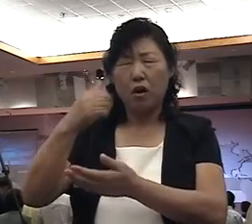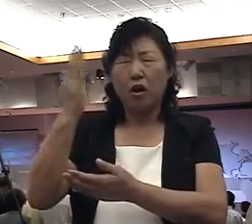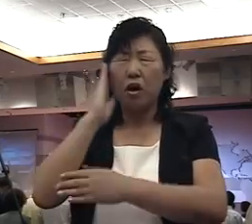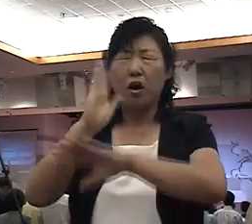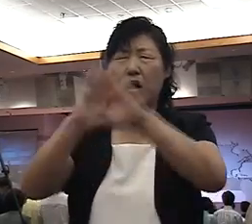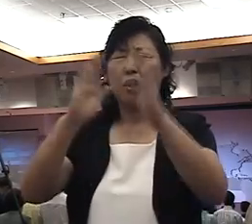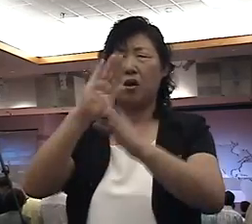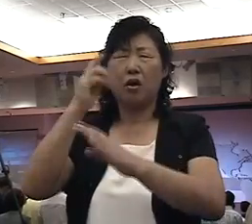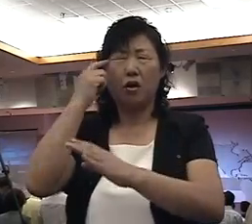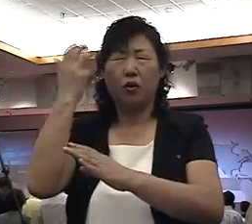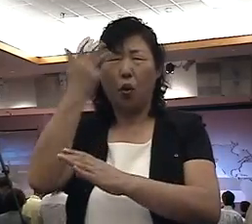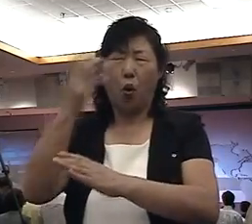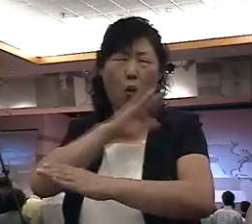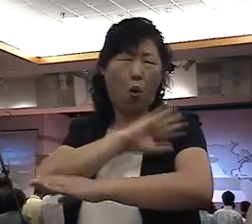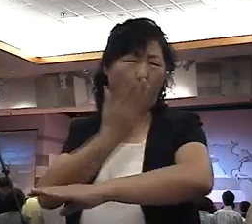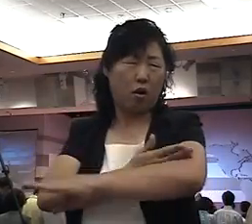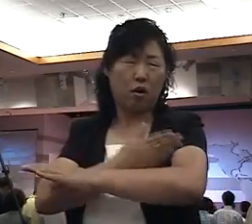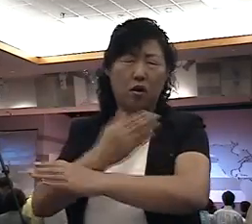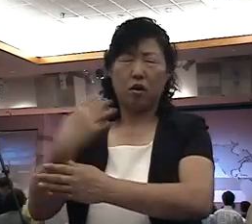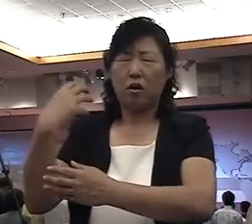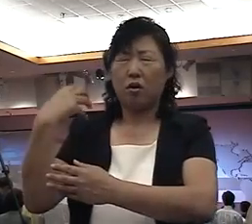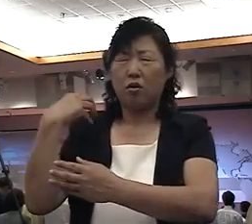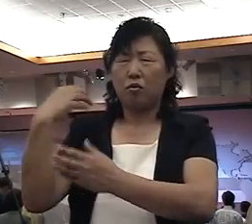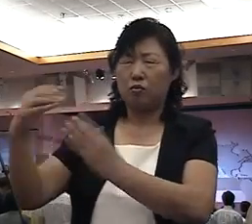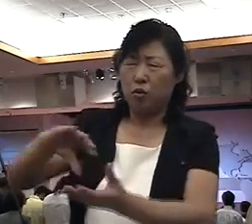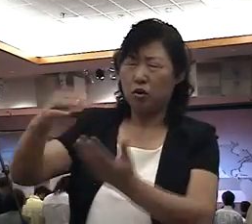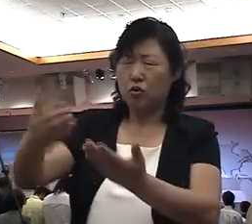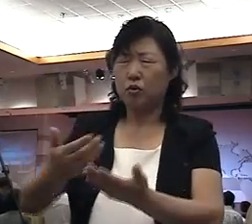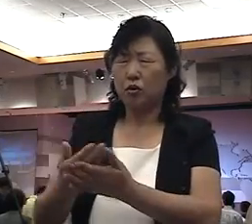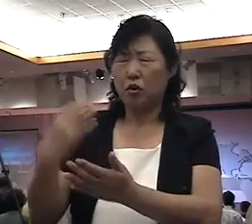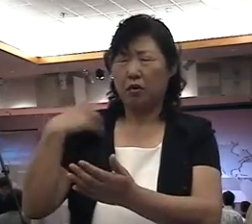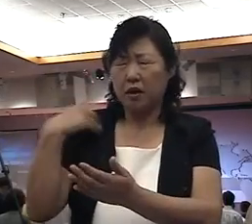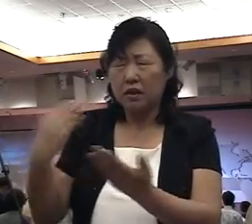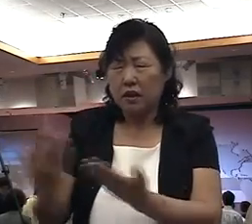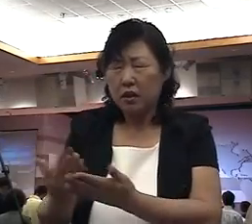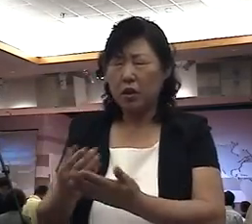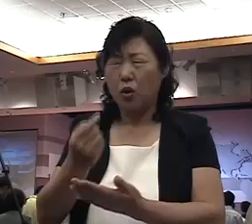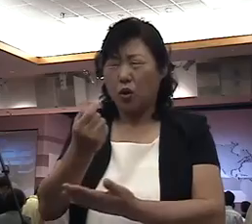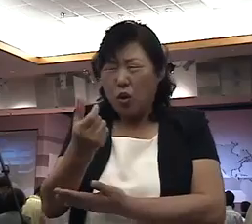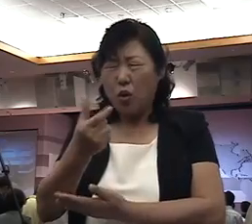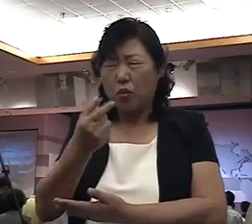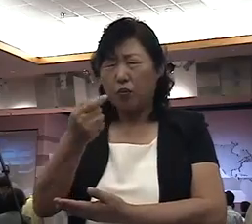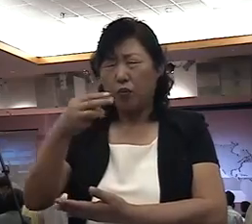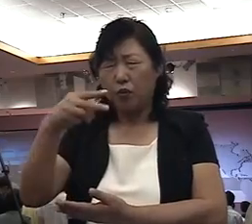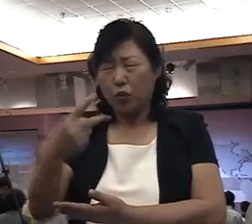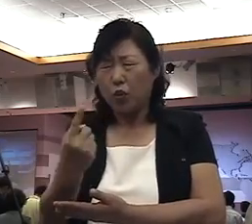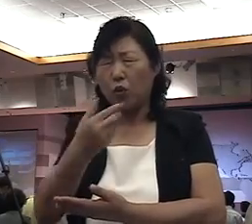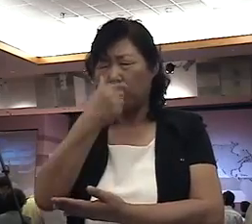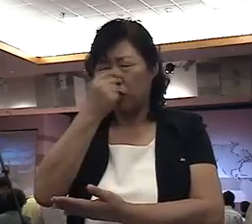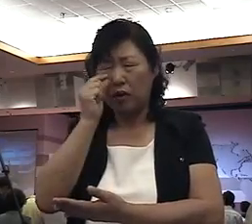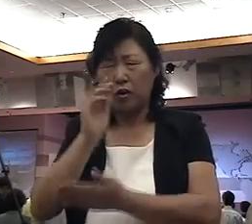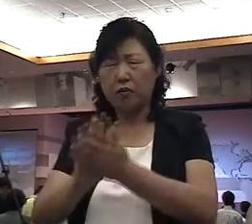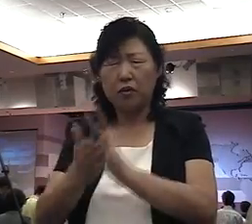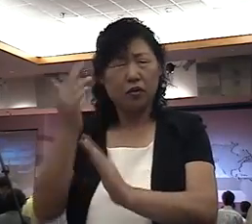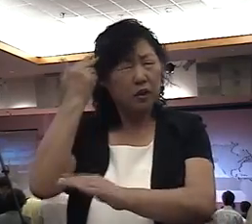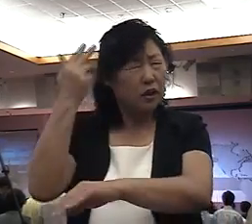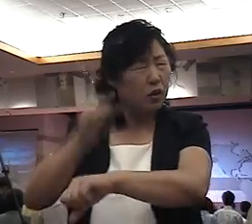부어주옵시고 맡기신 사역을 감당하기에 조금도 부족함이 없도록 지혜와 능력을 맡겨주옵소서.